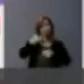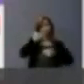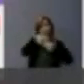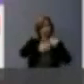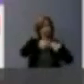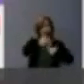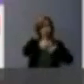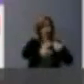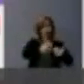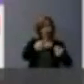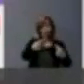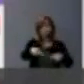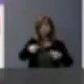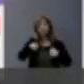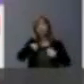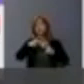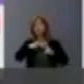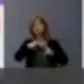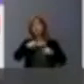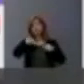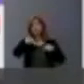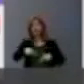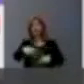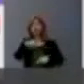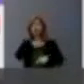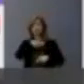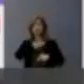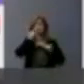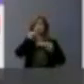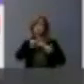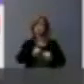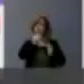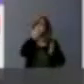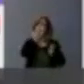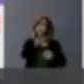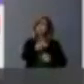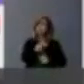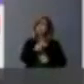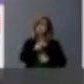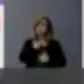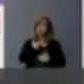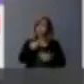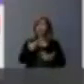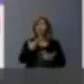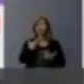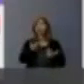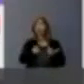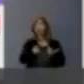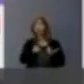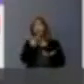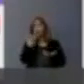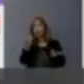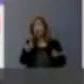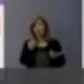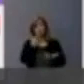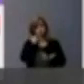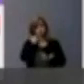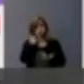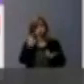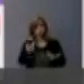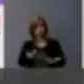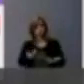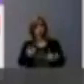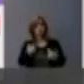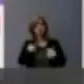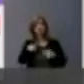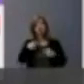dare delle buone notizie che ci sia stato un ripensamento e che la biblioteca dei amici possa continuare anche in futuro a svolgere il